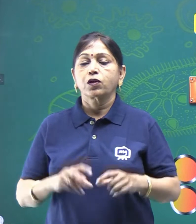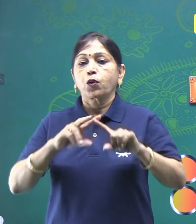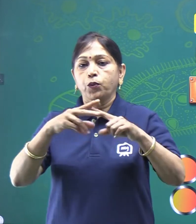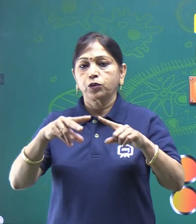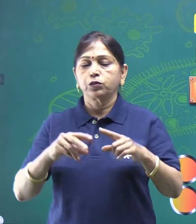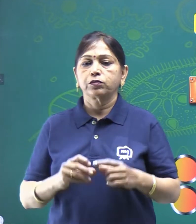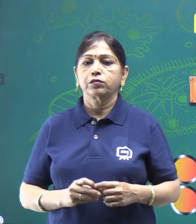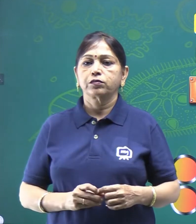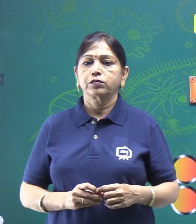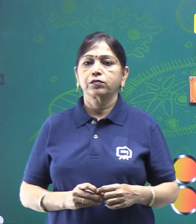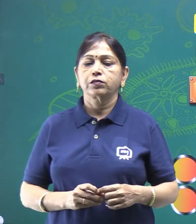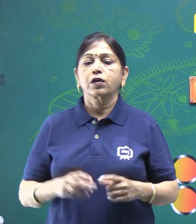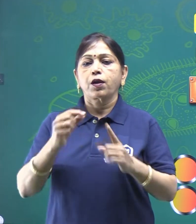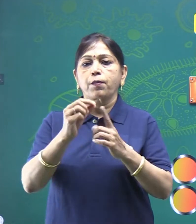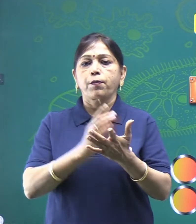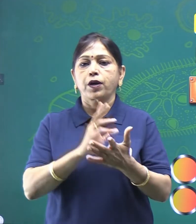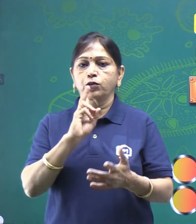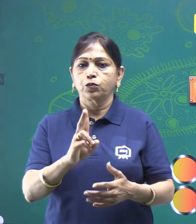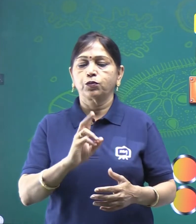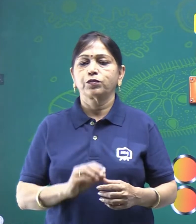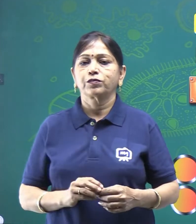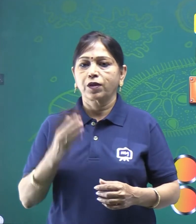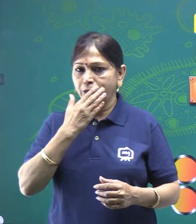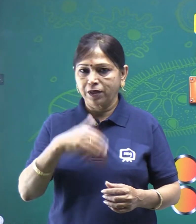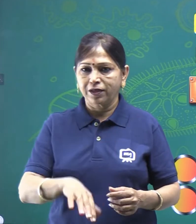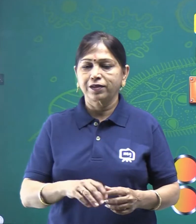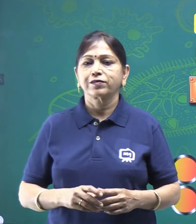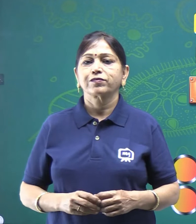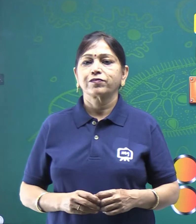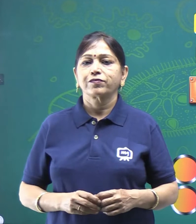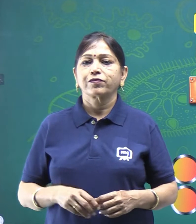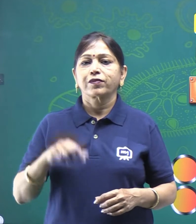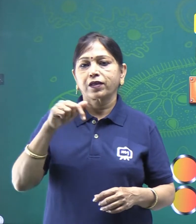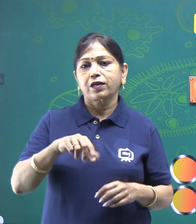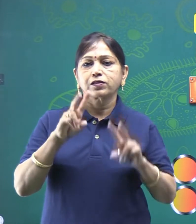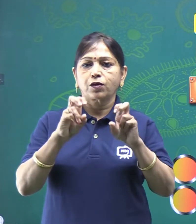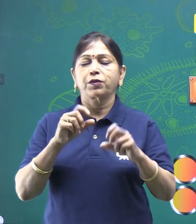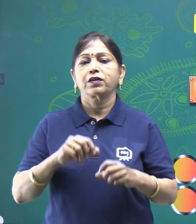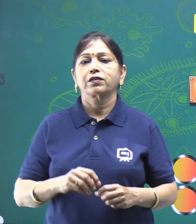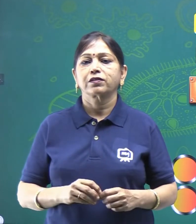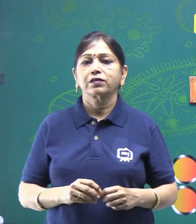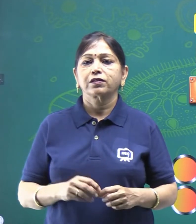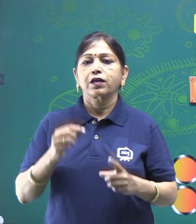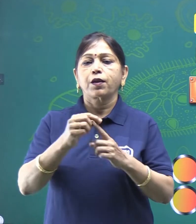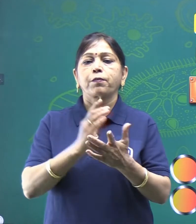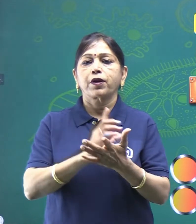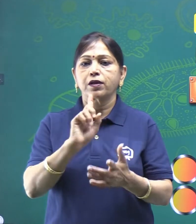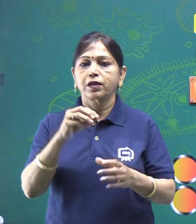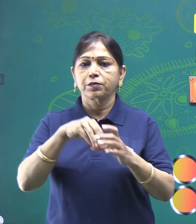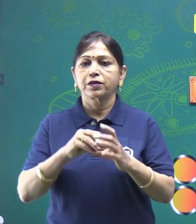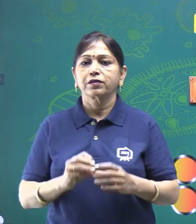विद्युत भाग 2 पढ़ेंगे। इस अध्याय के भाग 1